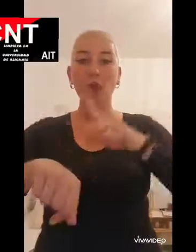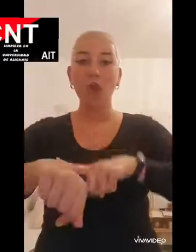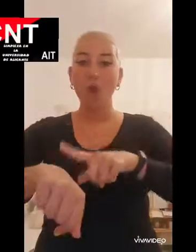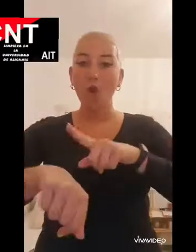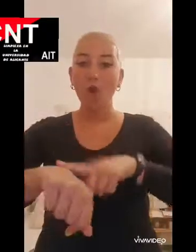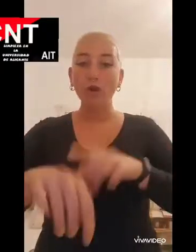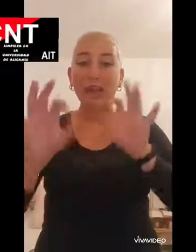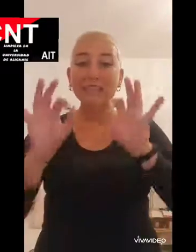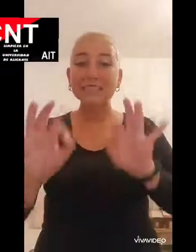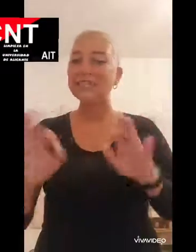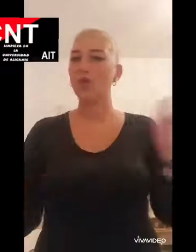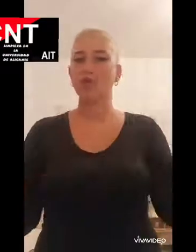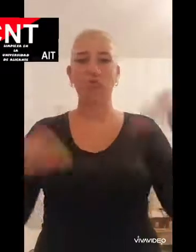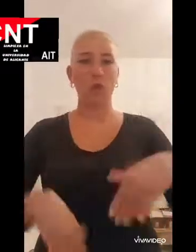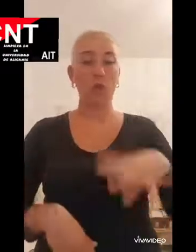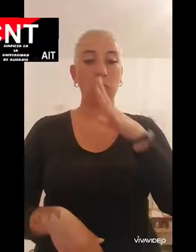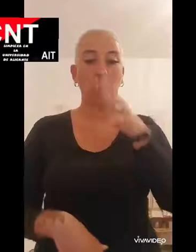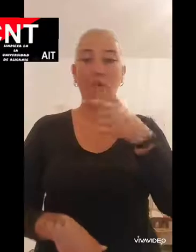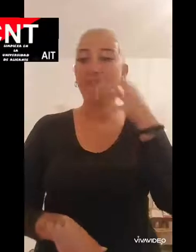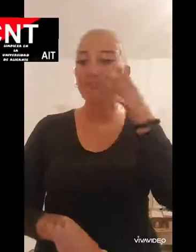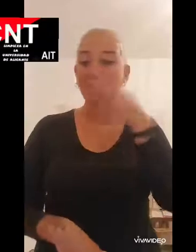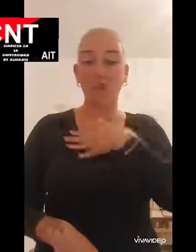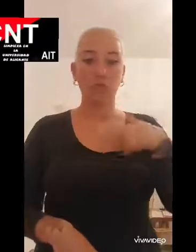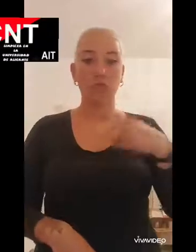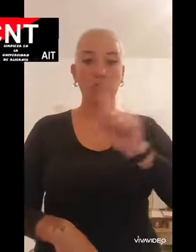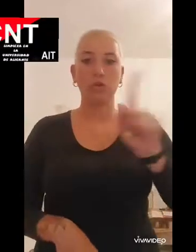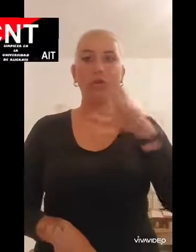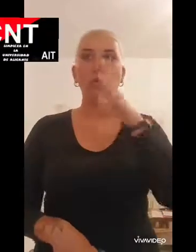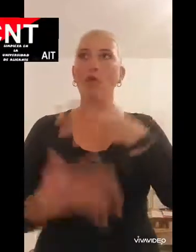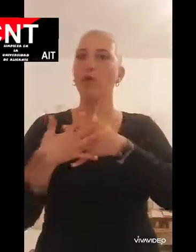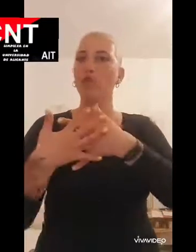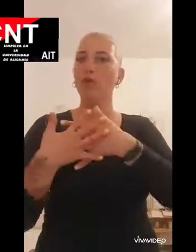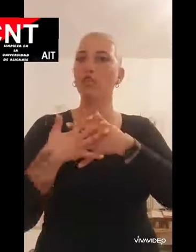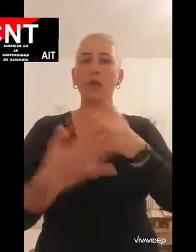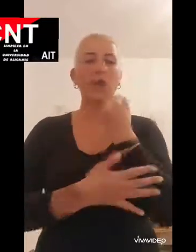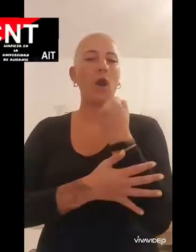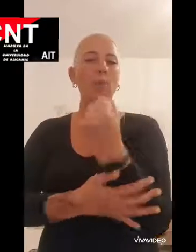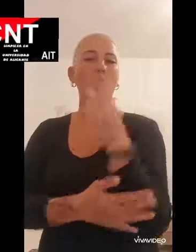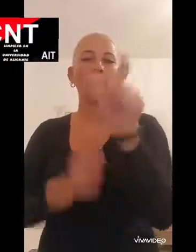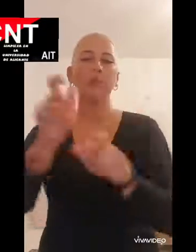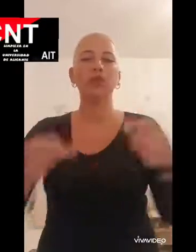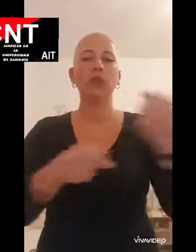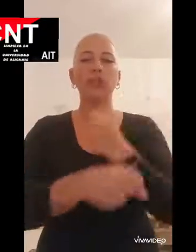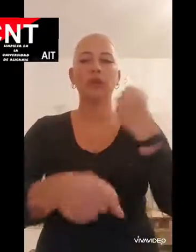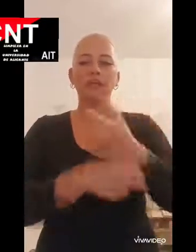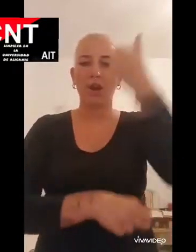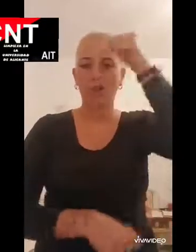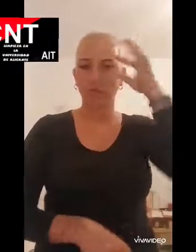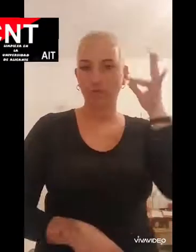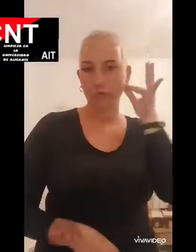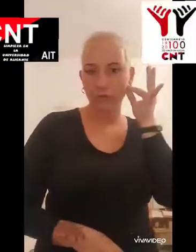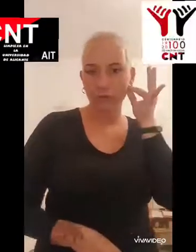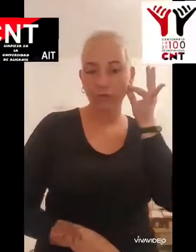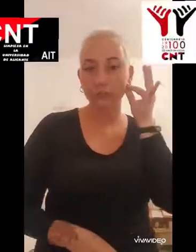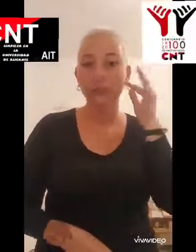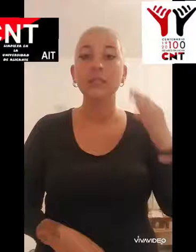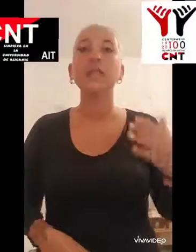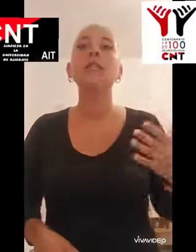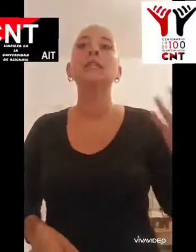ya como CNT-AIT-Limpieza. 1. Se ha demandado al comité por incluir en su reglamento